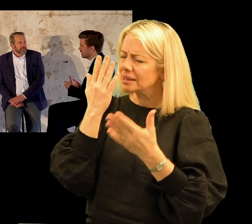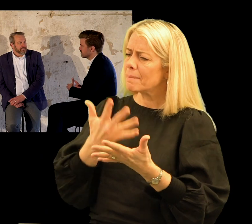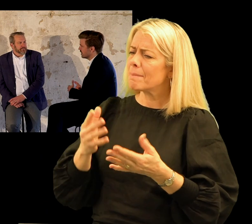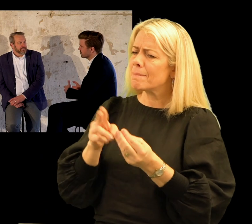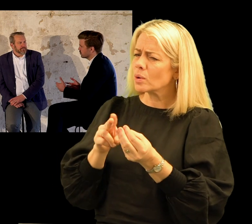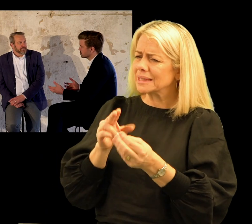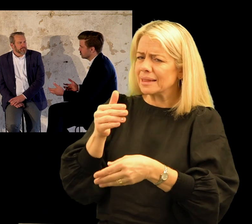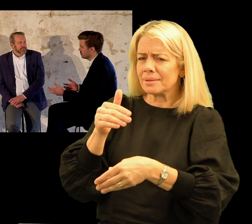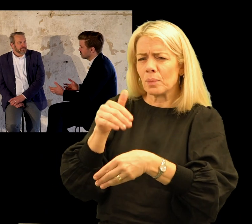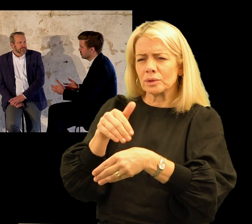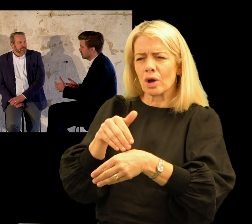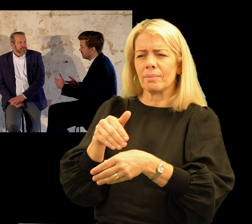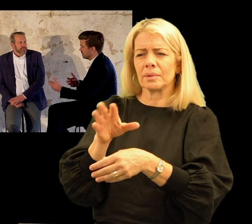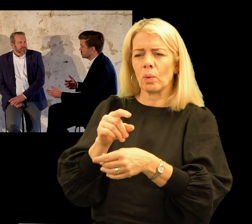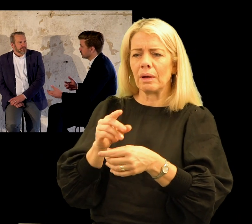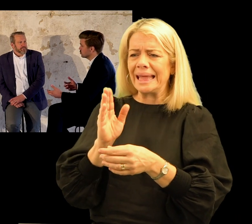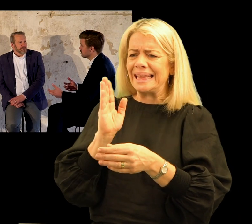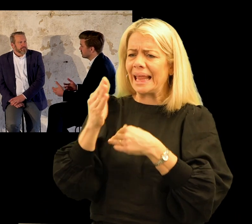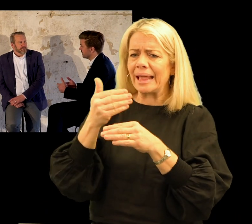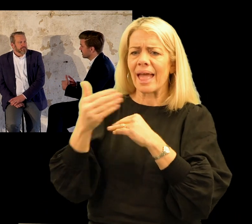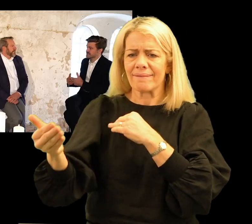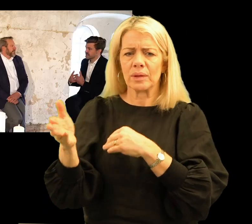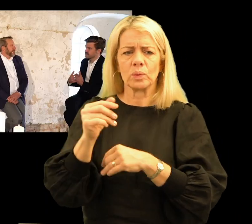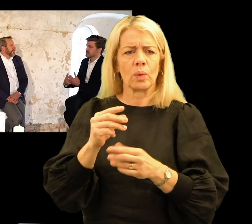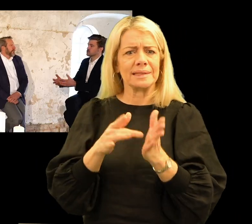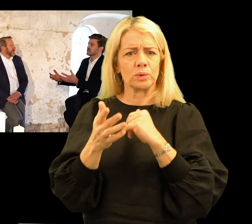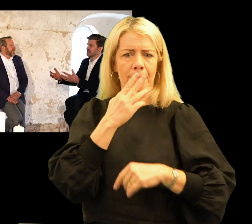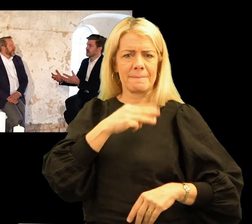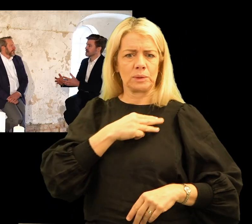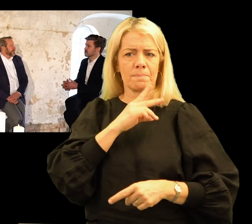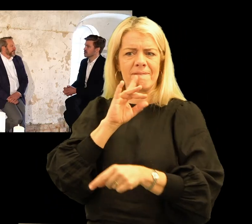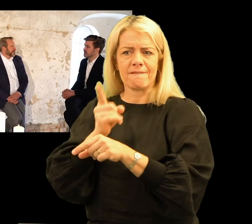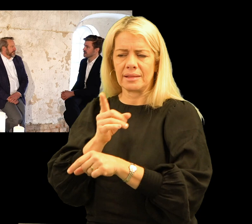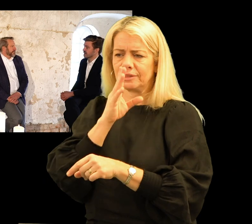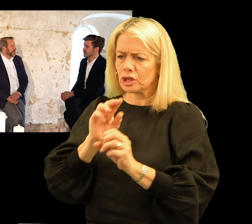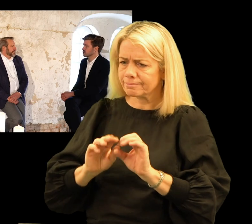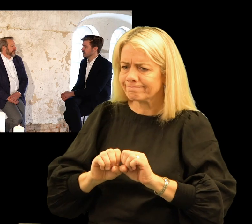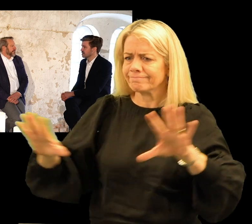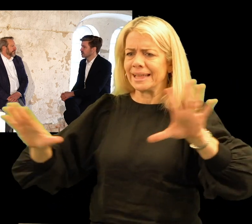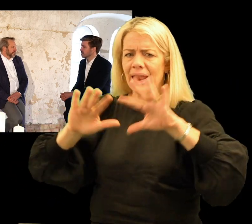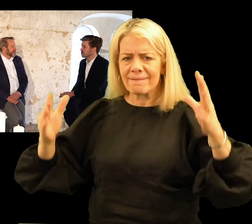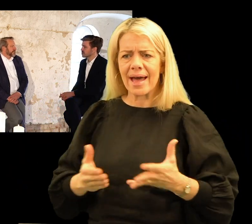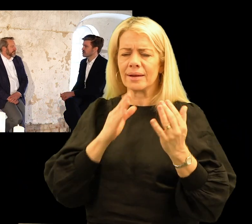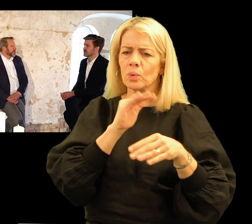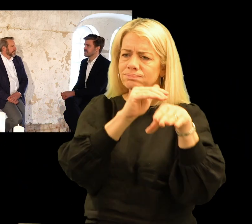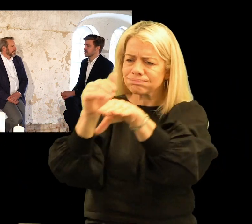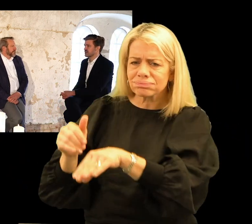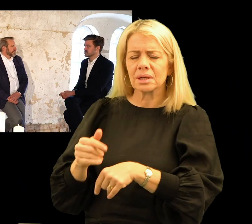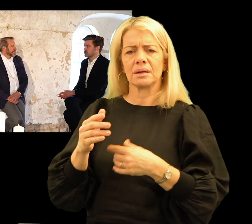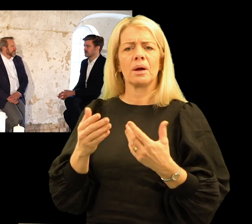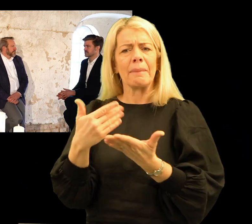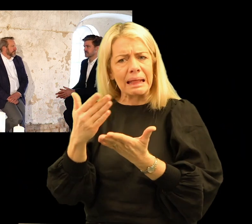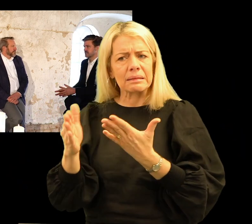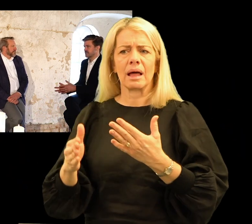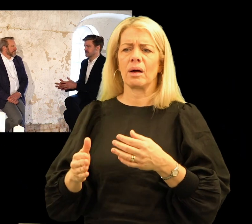så relativt nära efter påsken kommer ju Jesu missionsbefallning, eller han säger att vi ska gå ut över hela världen och göra alla folk till lärjungar och förkunna evangelium för